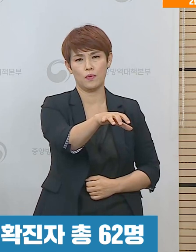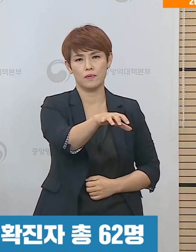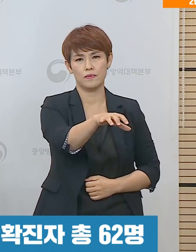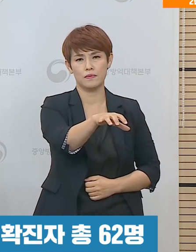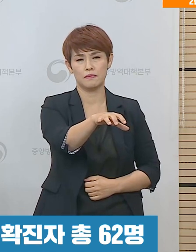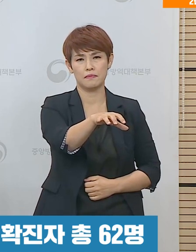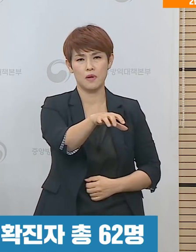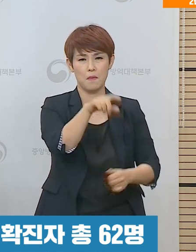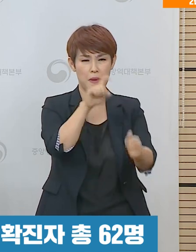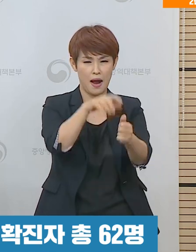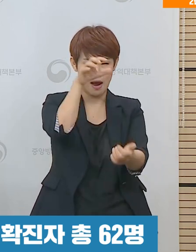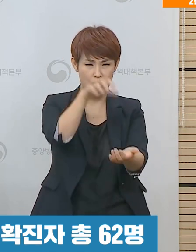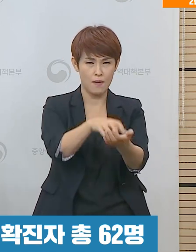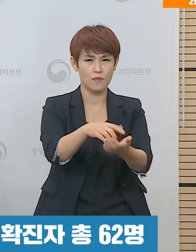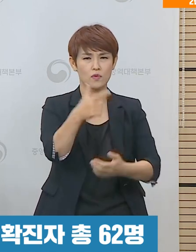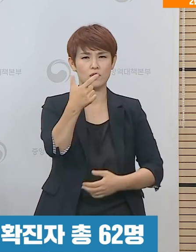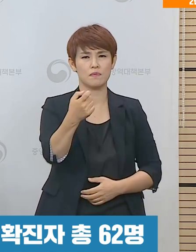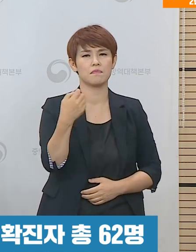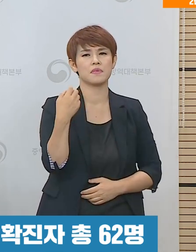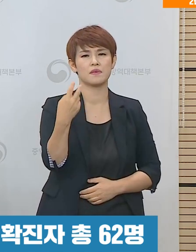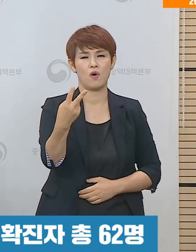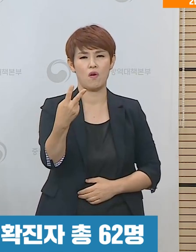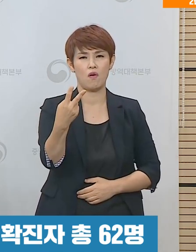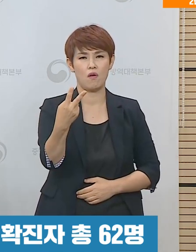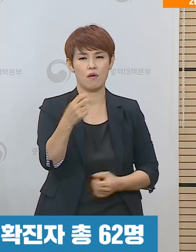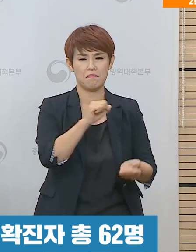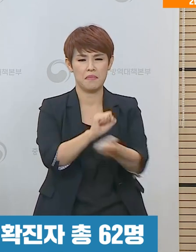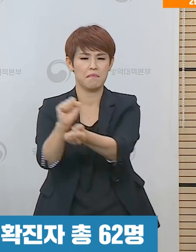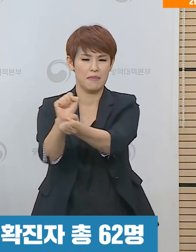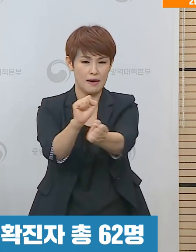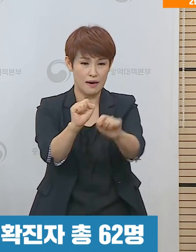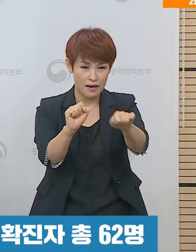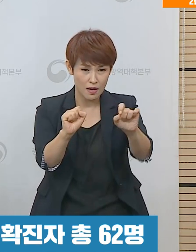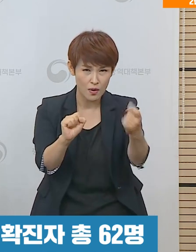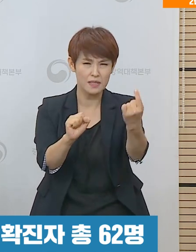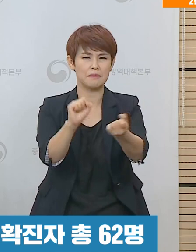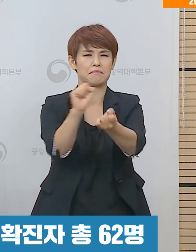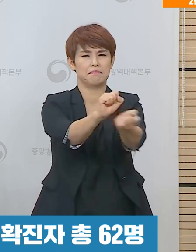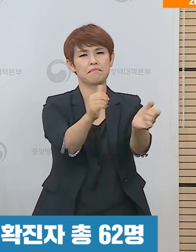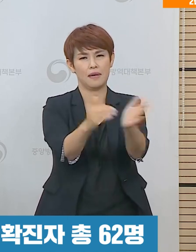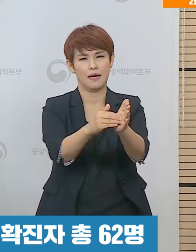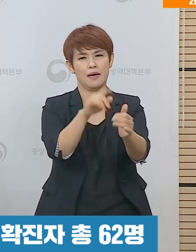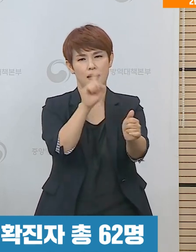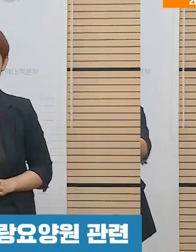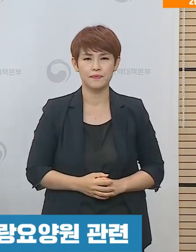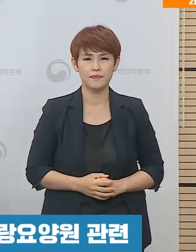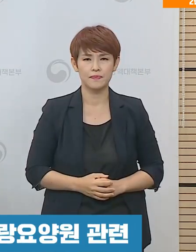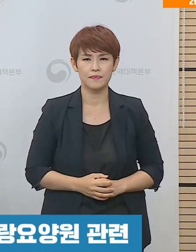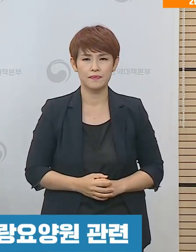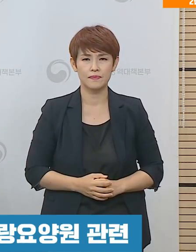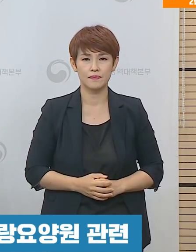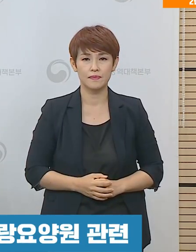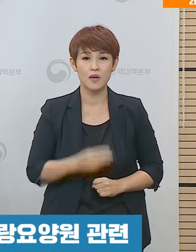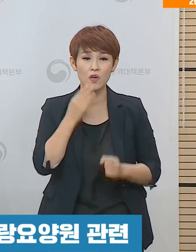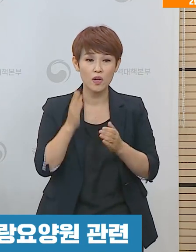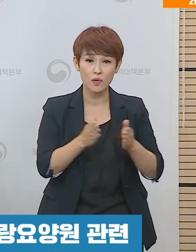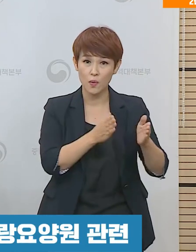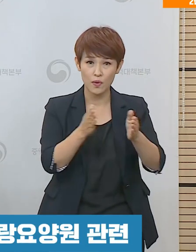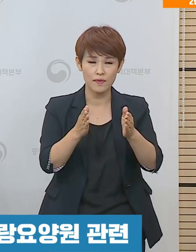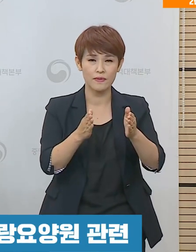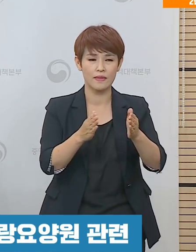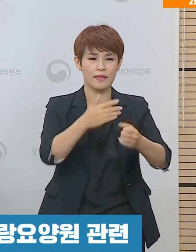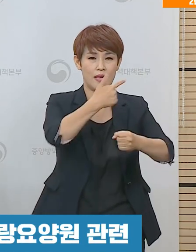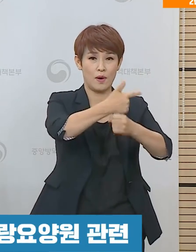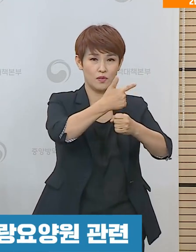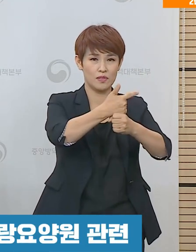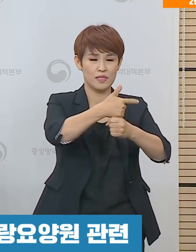총 확진자는 62명이 2차 이상의 확진자로 발견되었습니다. 다음으로 경기도는